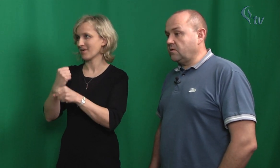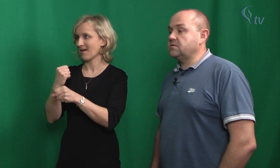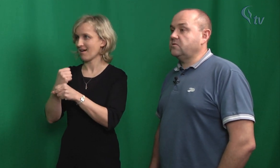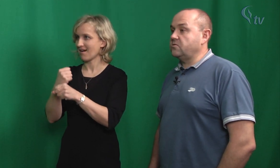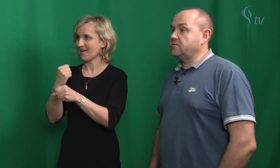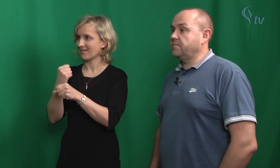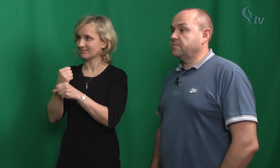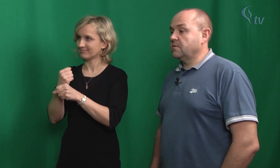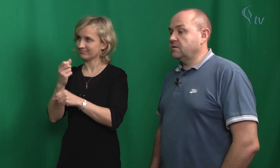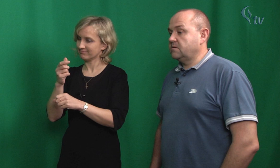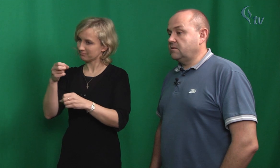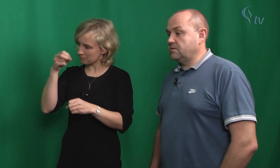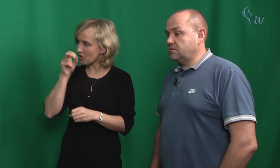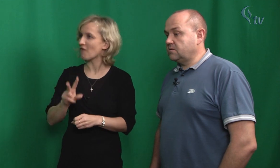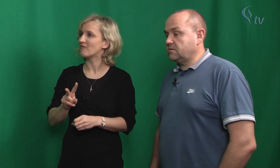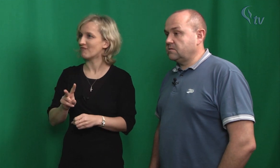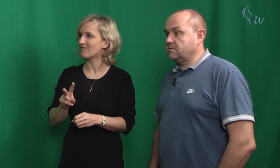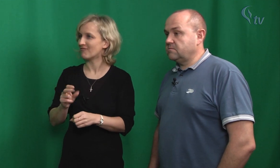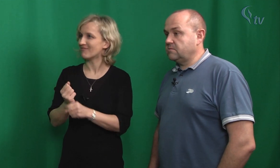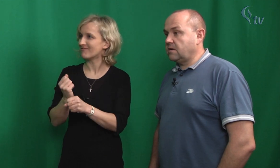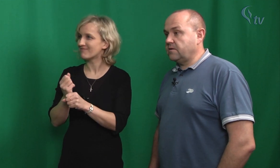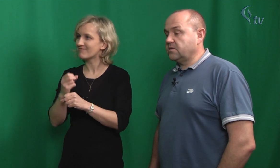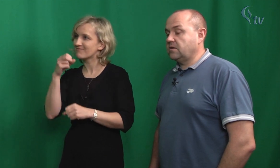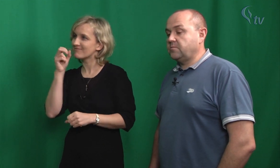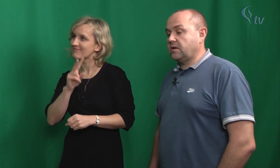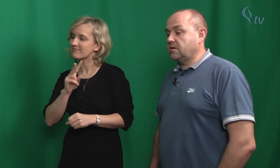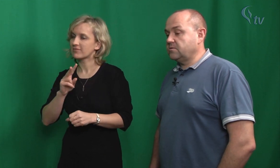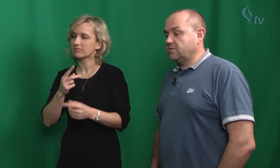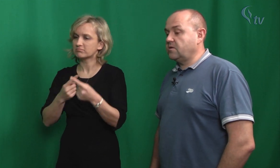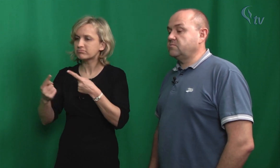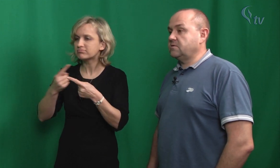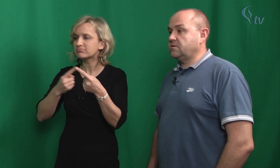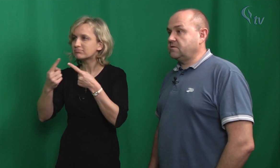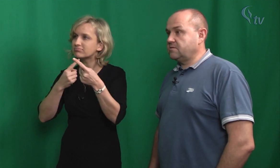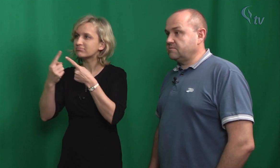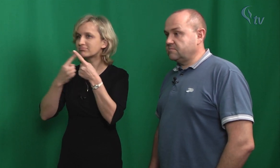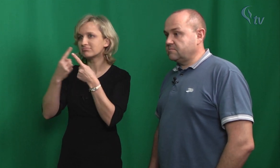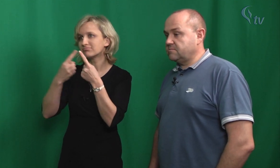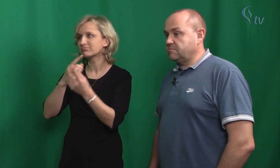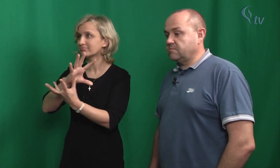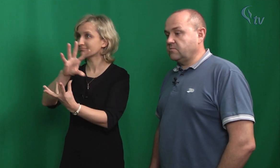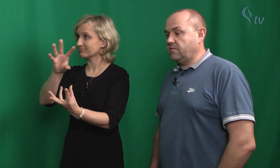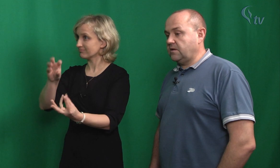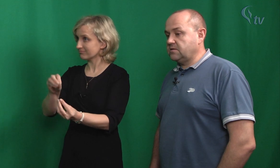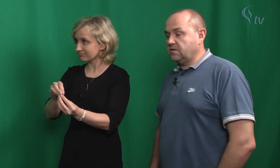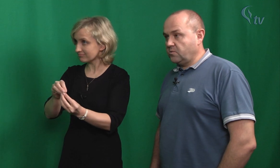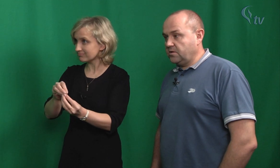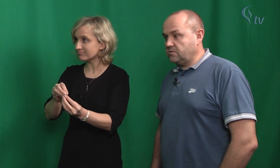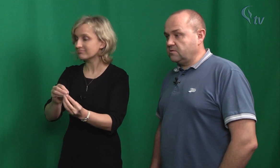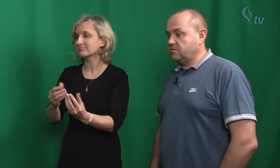professionaalset tööd. Ja siis erinevate läbirääkimiste tulemusena tuli välja selline kombinatsioon, et